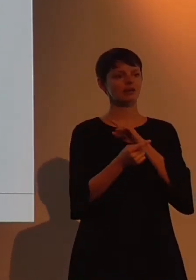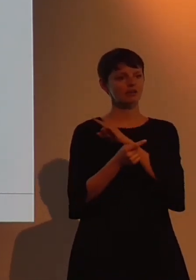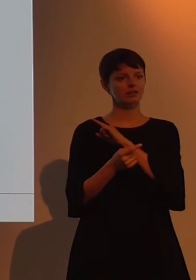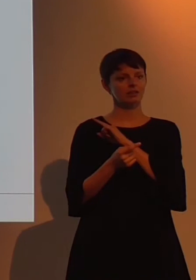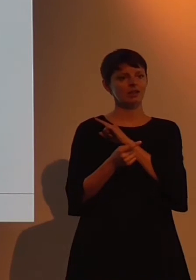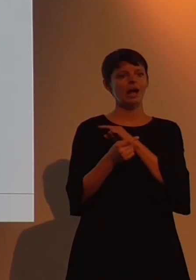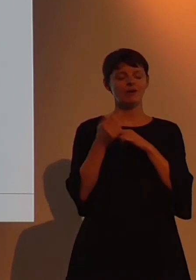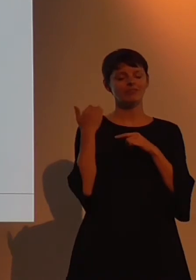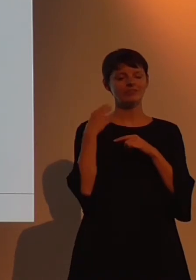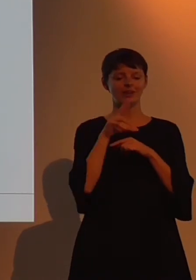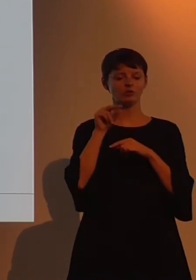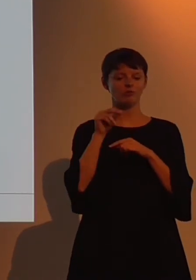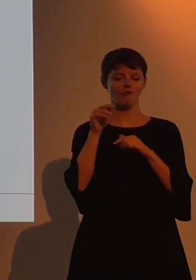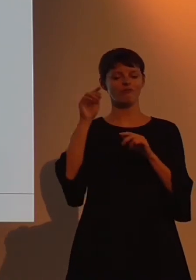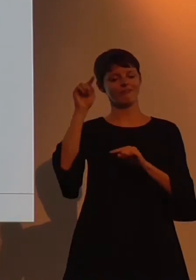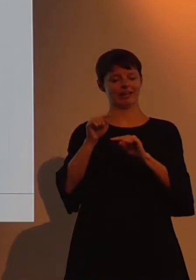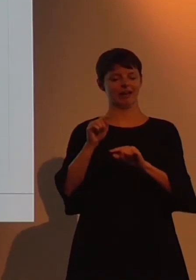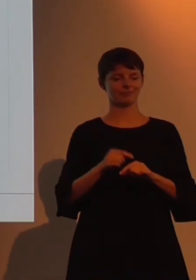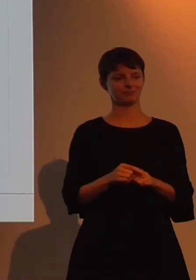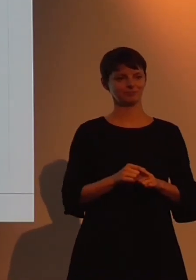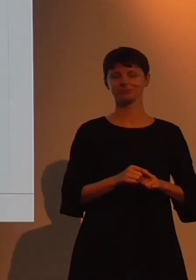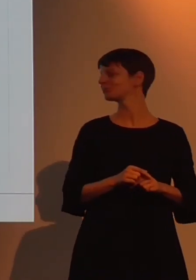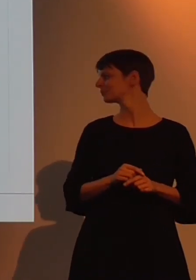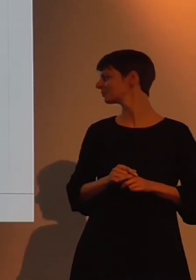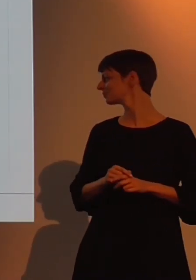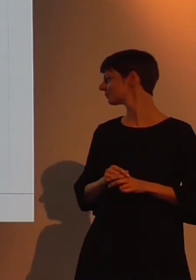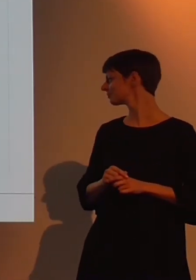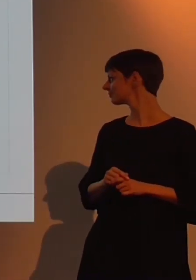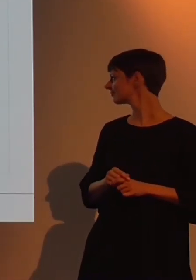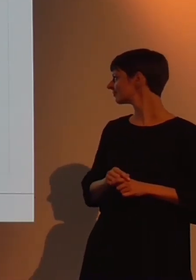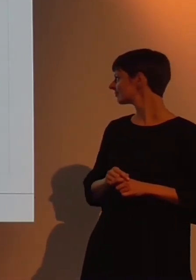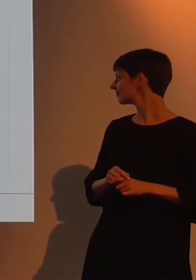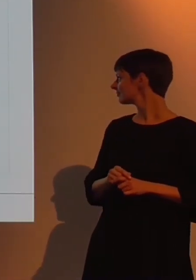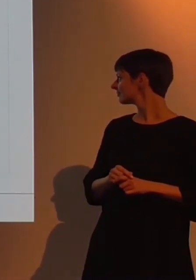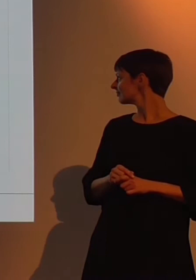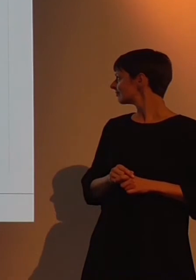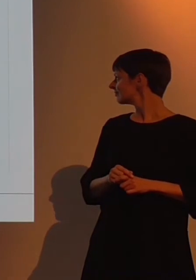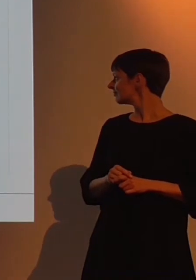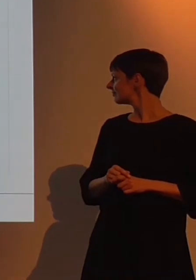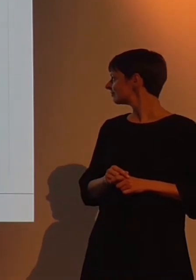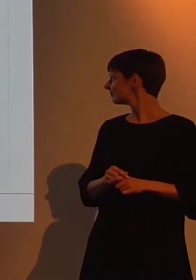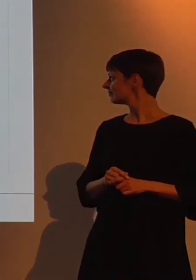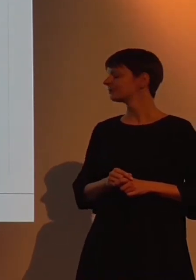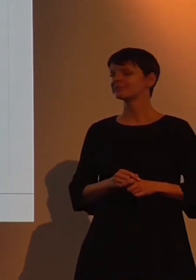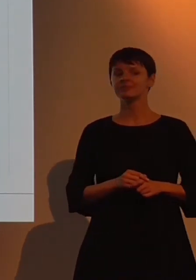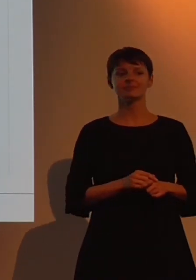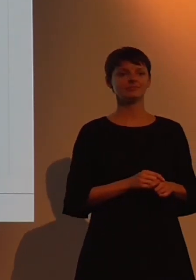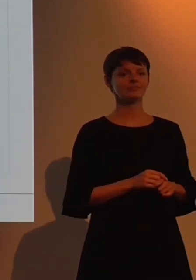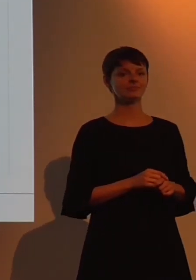Internetinfrastruktur auf allen unseren Sendern weiter steigt. Sie hat auch ein eigenes Budget als Teil des